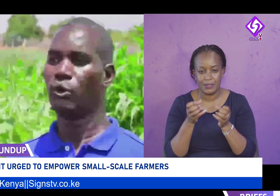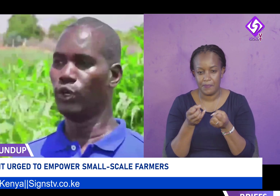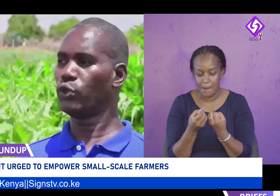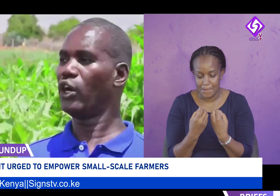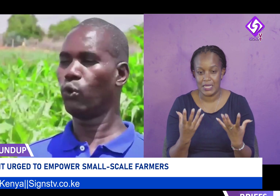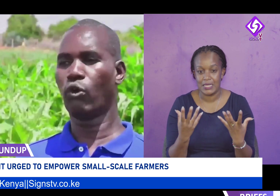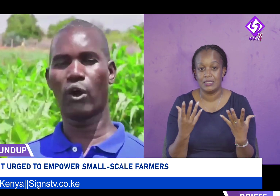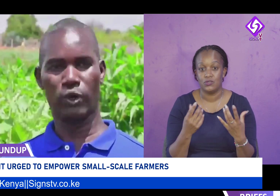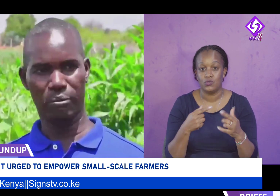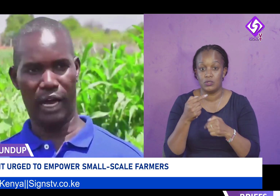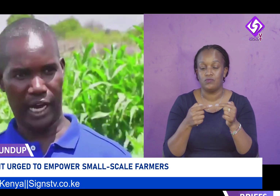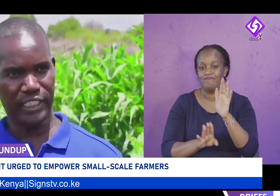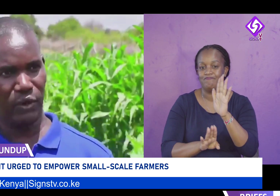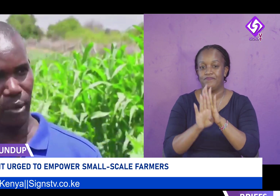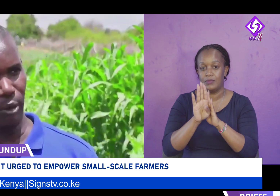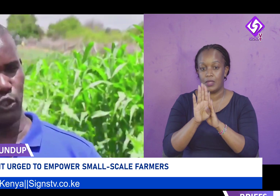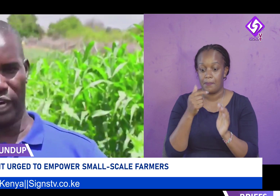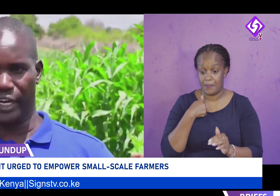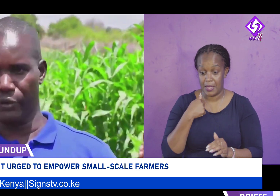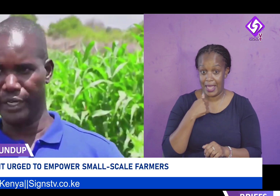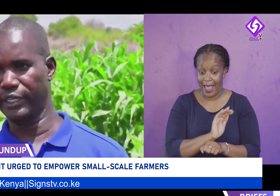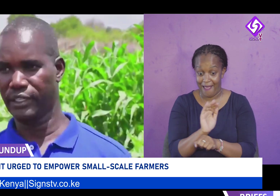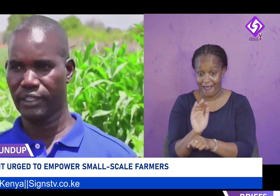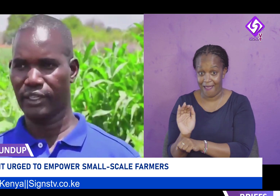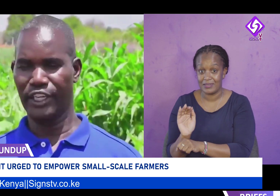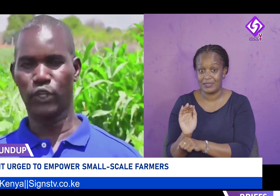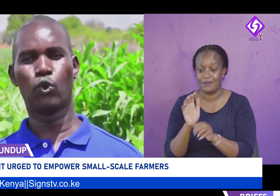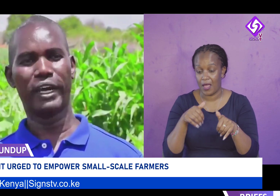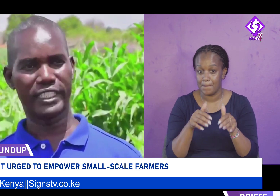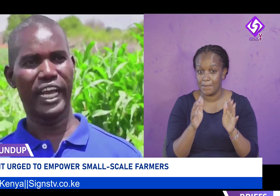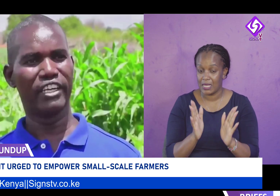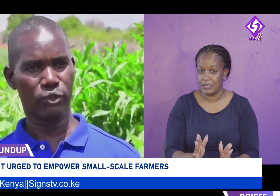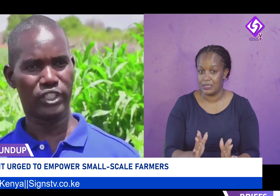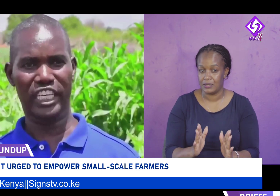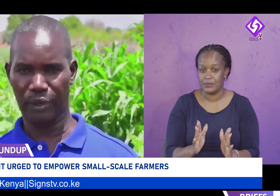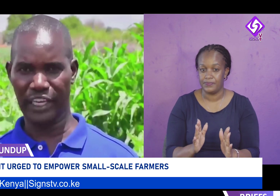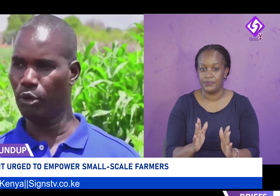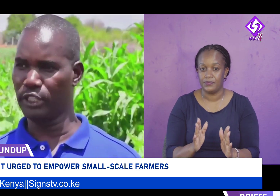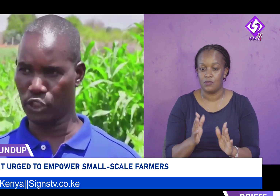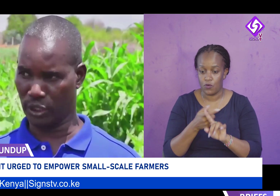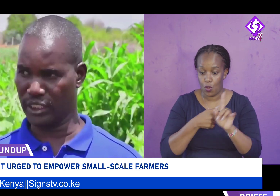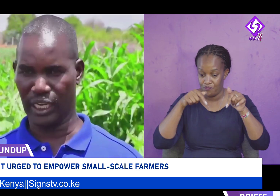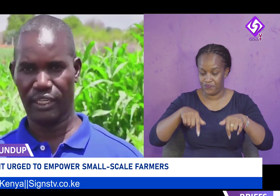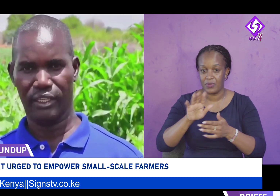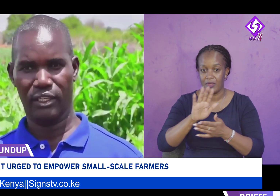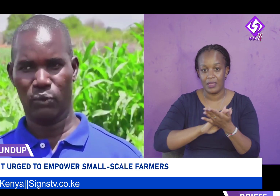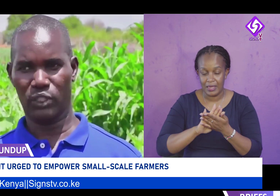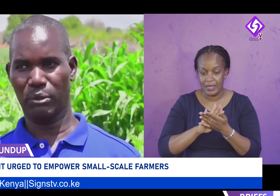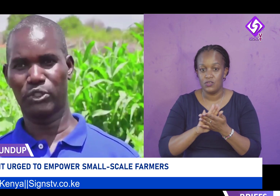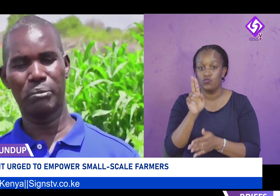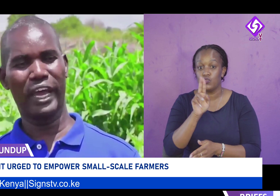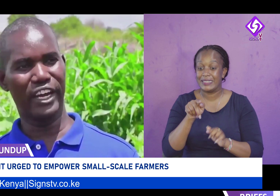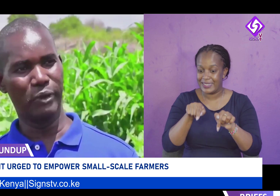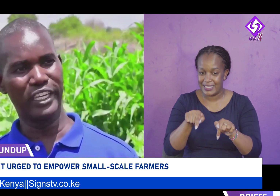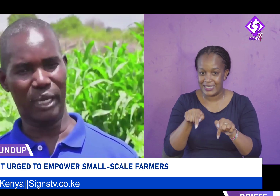Wito wangu kwa wakulima, hasa wale ambao wametoka eneo hili, ni kukumbatia hii fursa ya kipekee ambayo umejitokeza. Kwa sababu si maeneo mengi ambayo